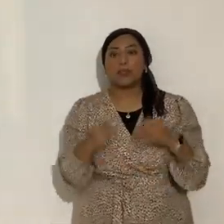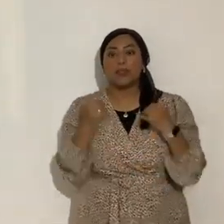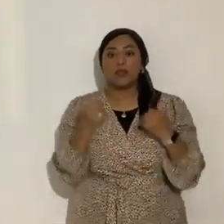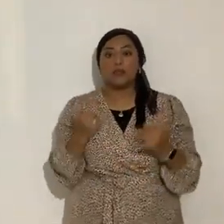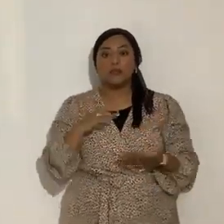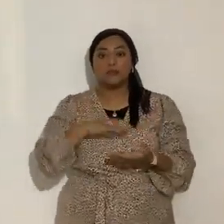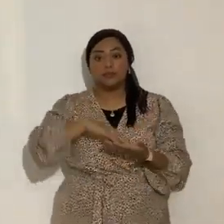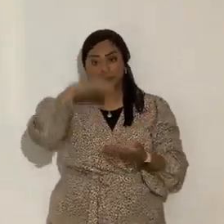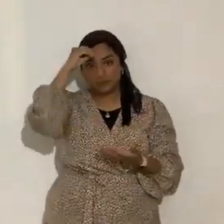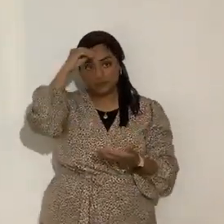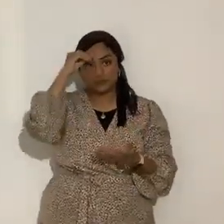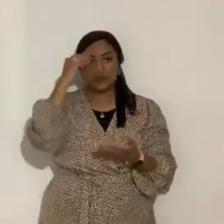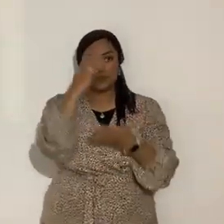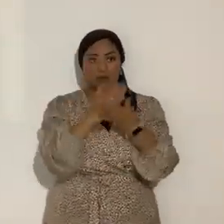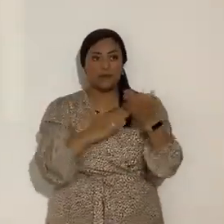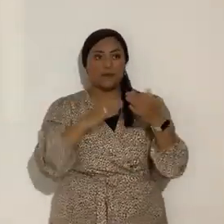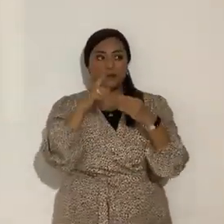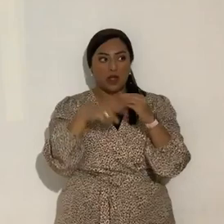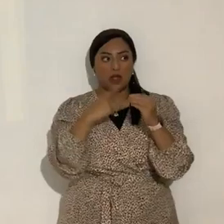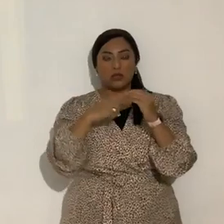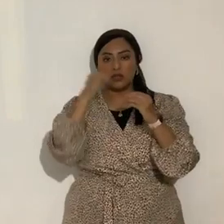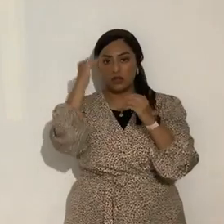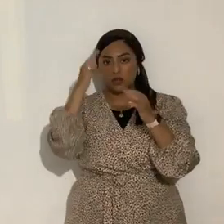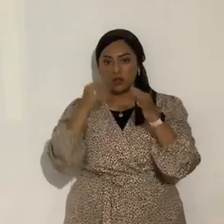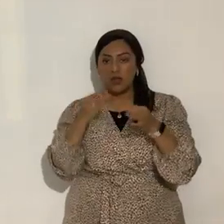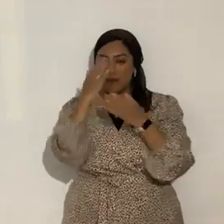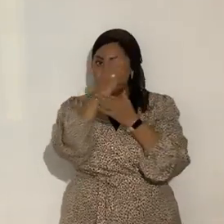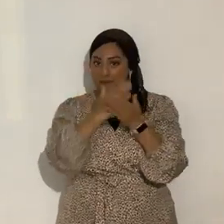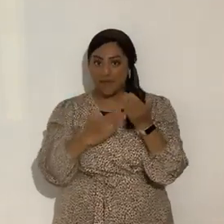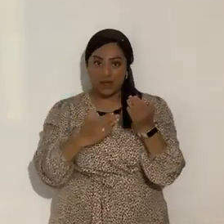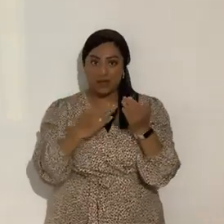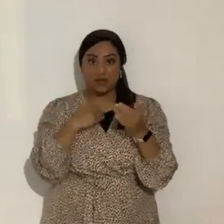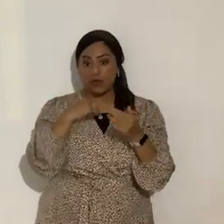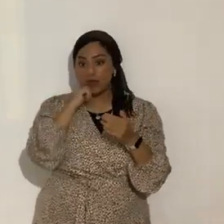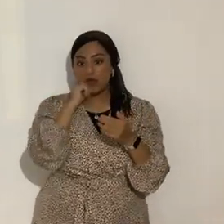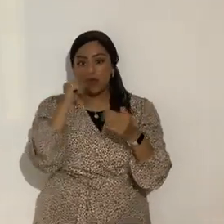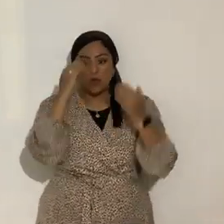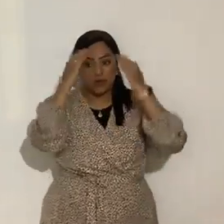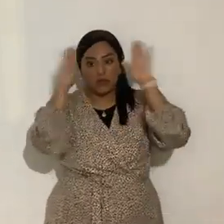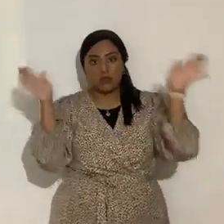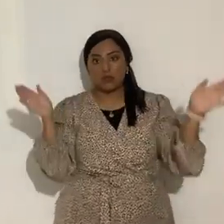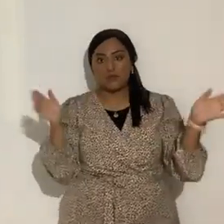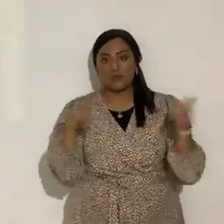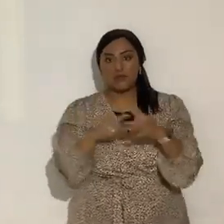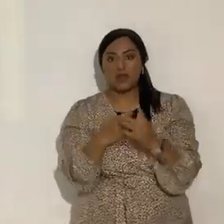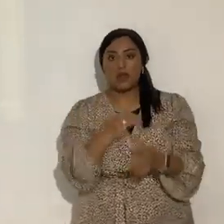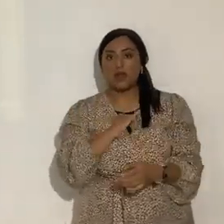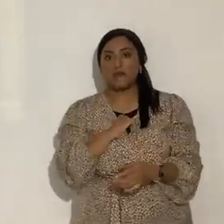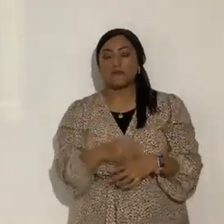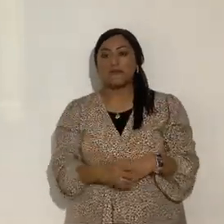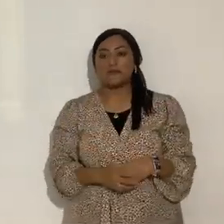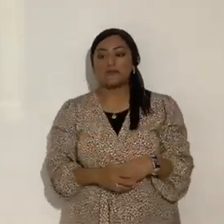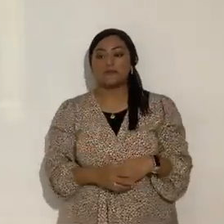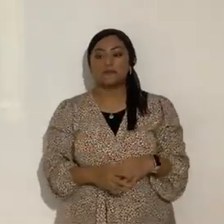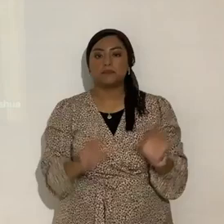vamos a aprender algo sobre la voluntad del Todopoderoso, algo, porque no sabemos prácticamente nada, empezando por mí. Miren,